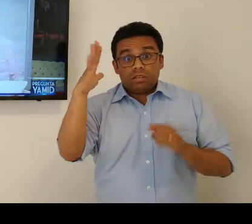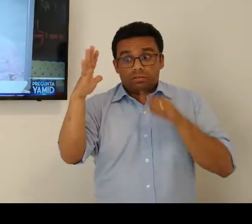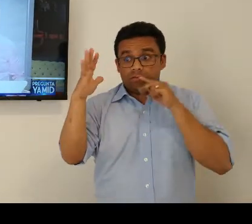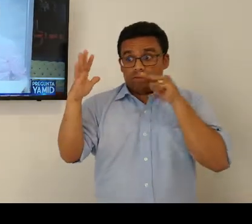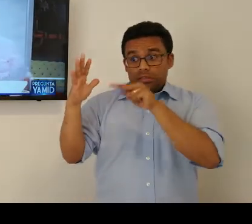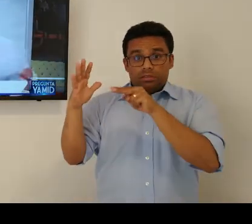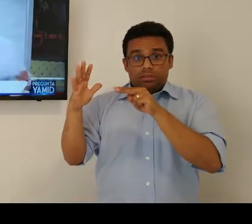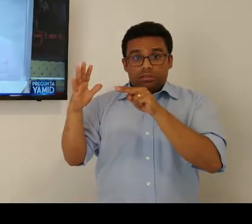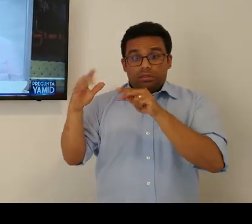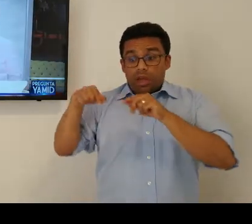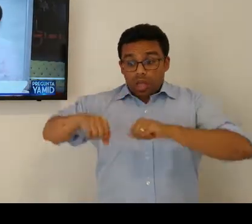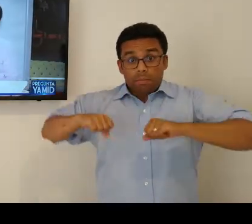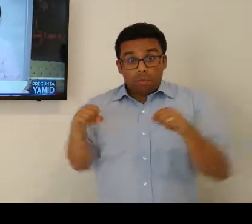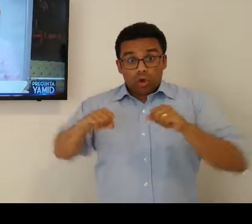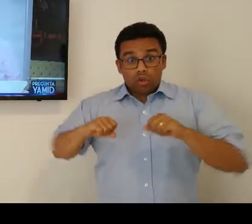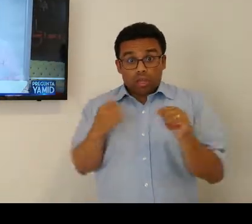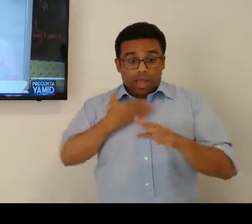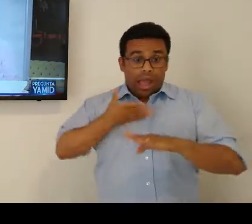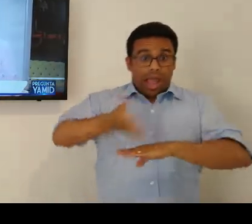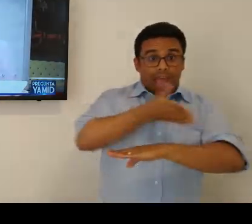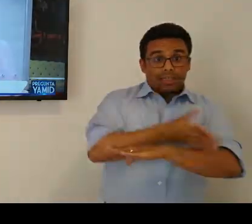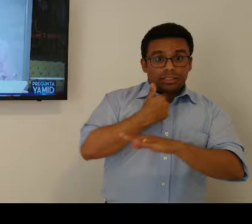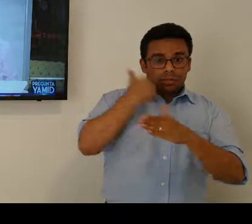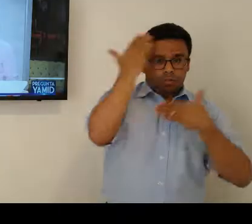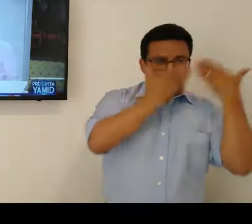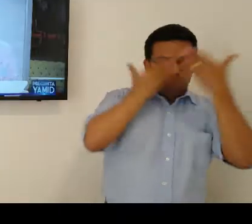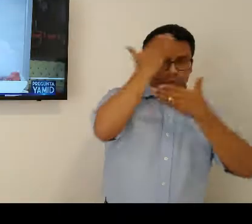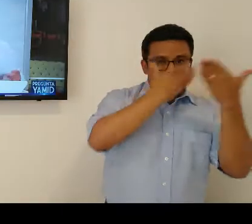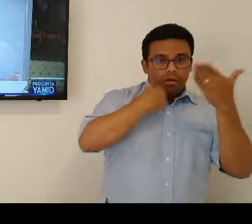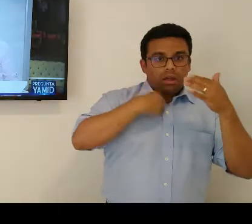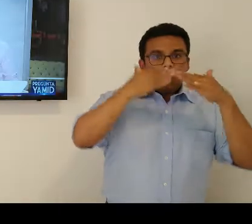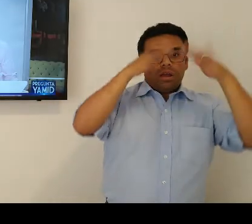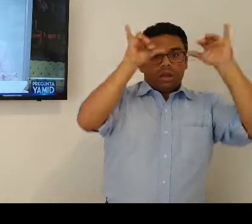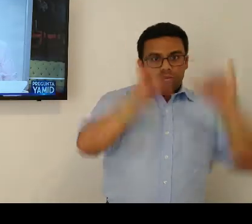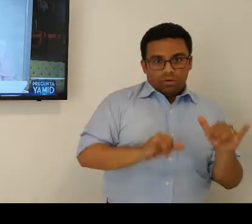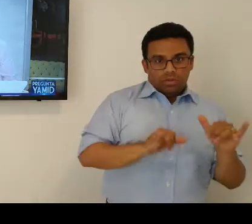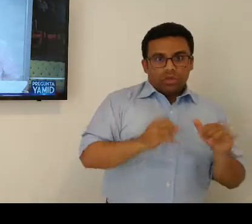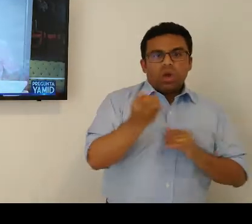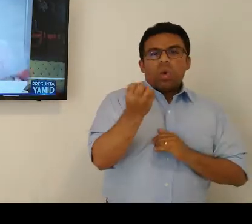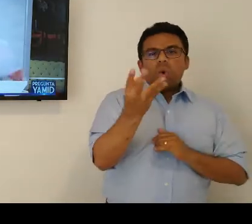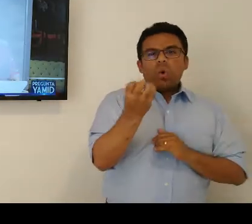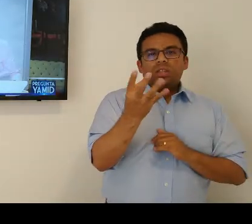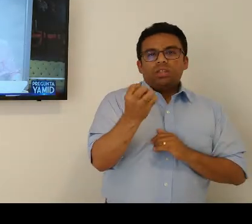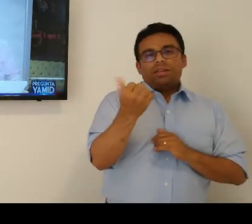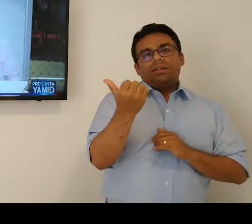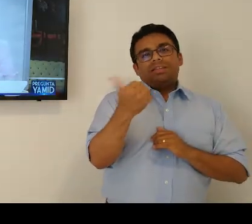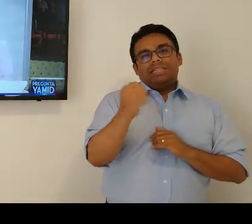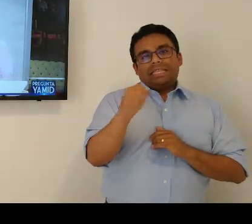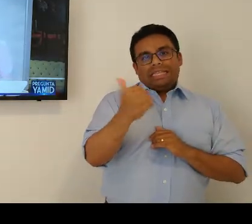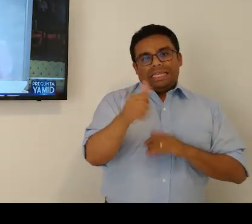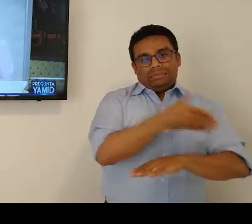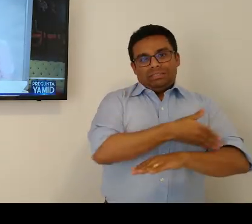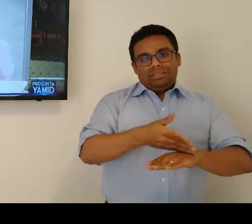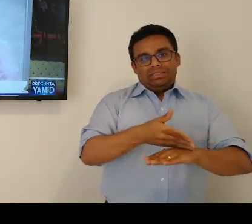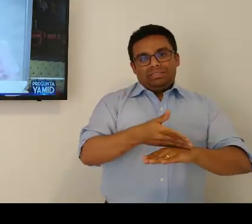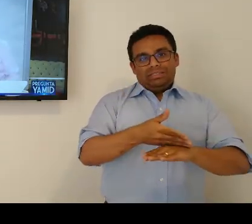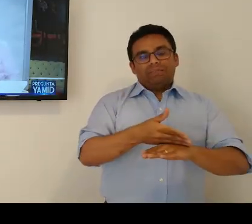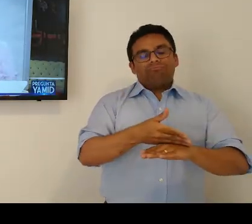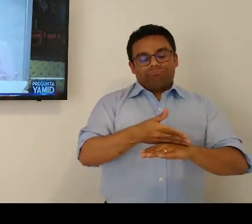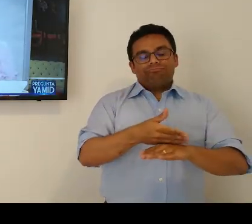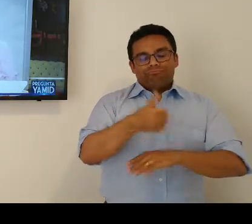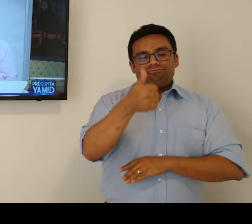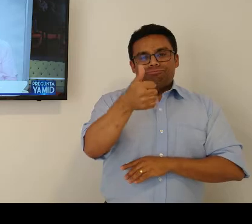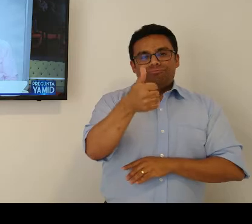de cuarentena global para una población de 10 millones de personas. Nos fue muy bien. Logramos que 8 millones de personas se quedaran en su